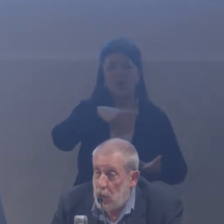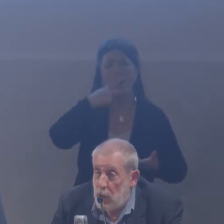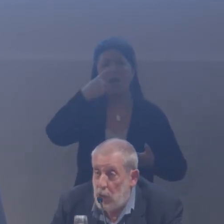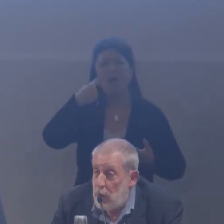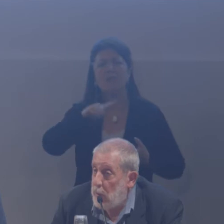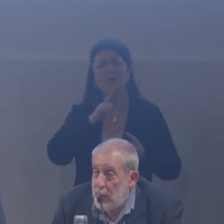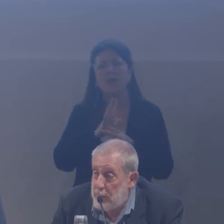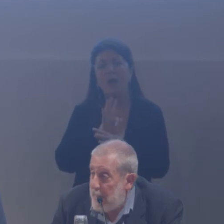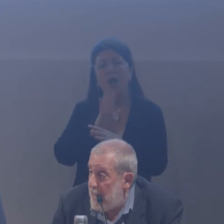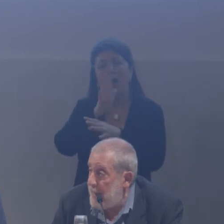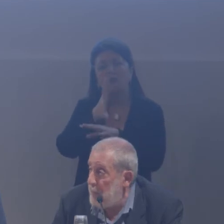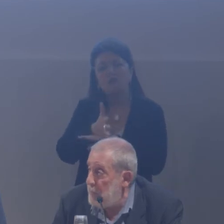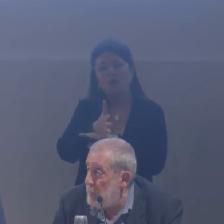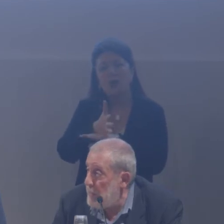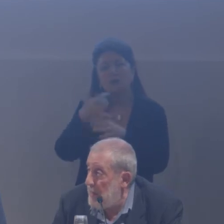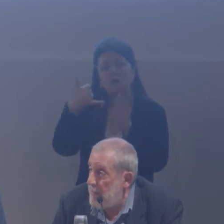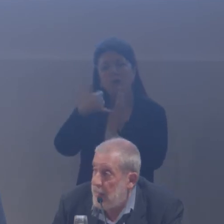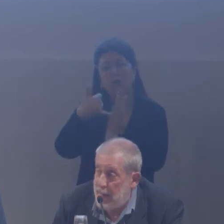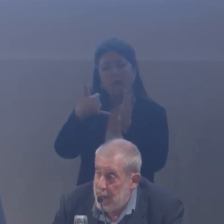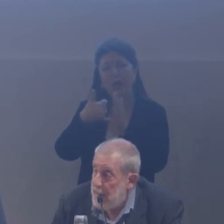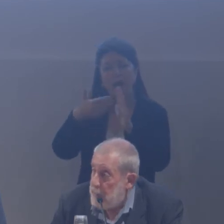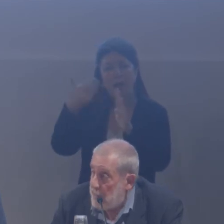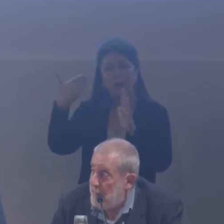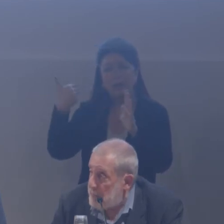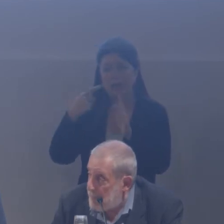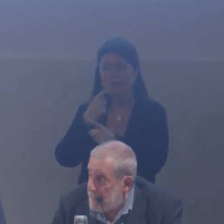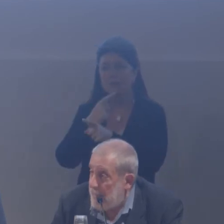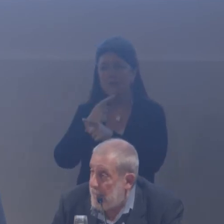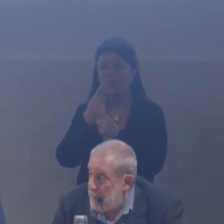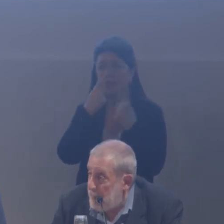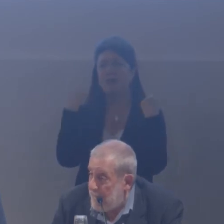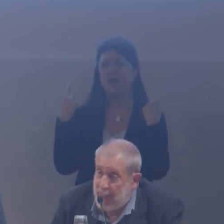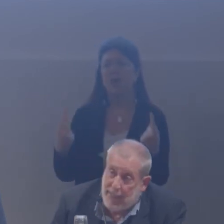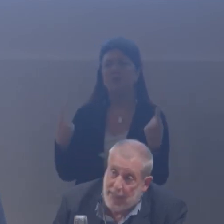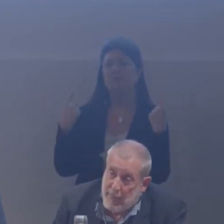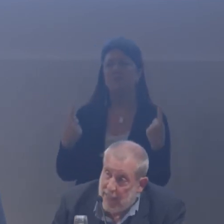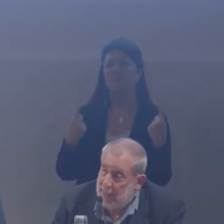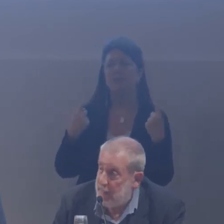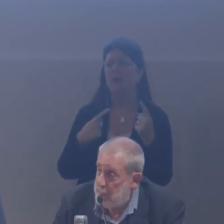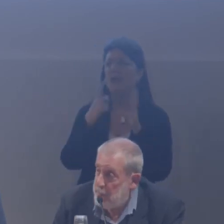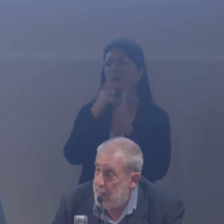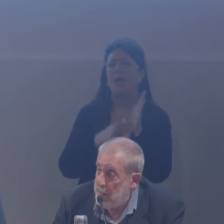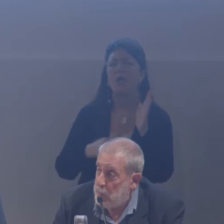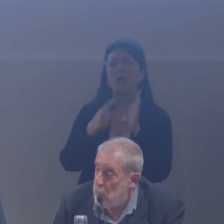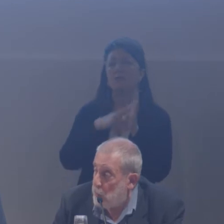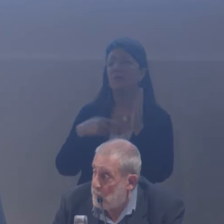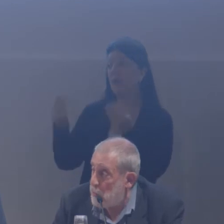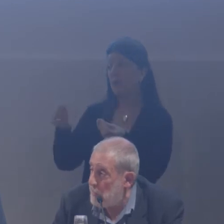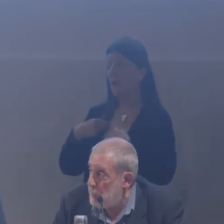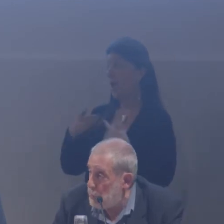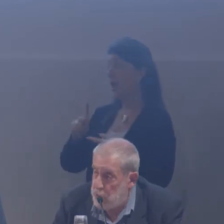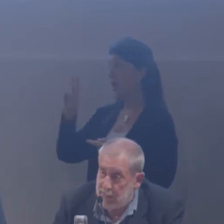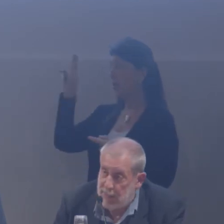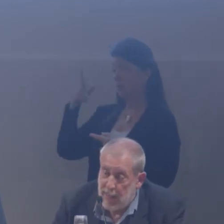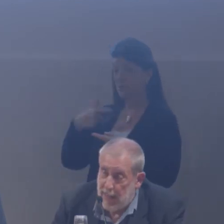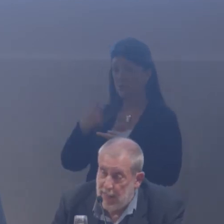accesso a una banca bisognava aspettare parecchi mesi prima che un procuratore